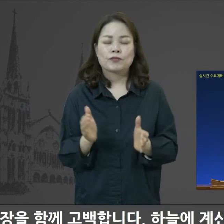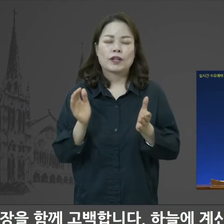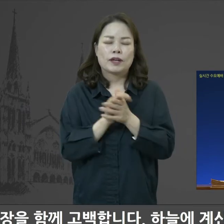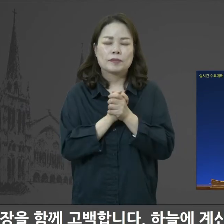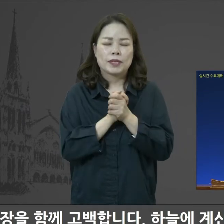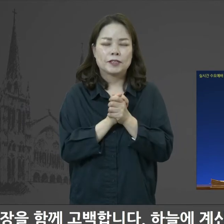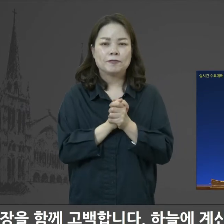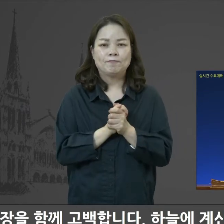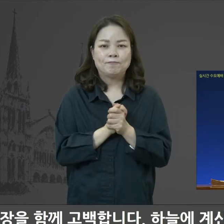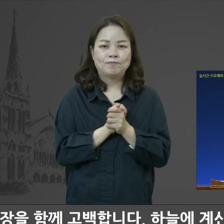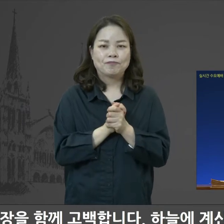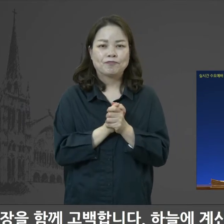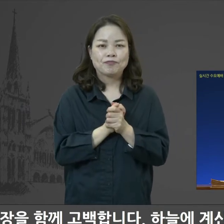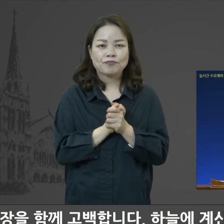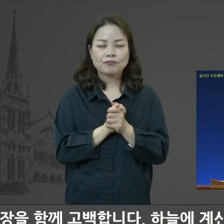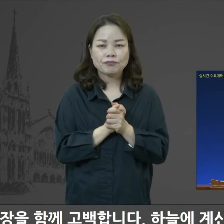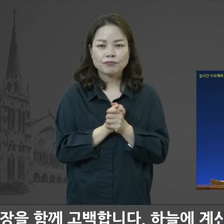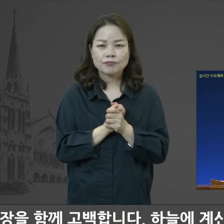아멘.